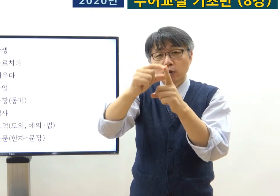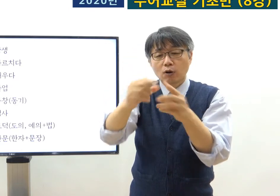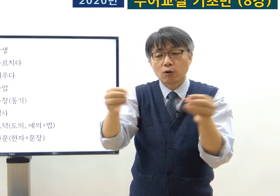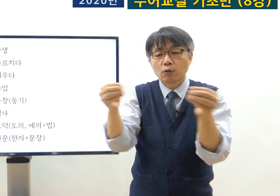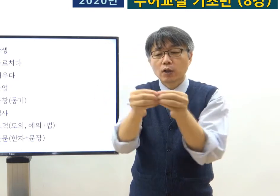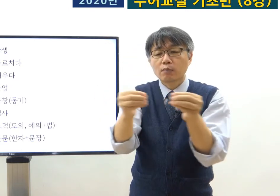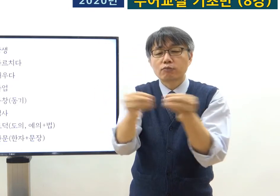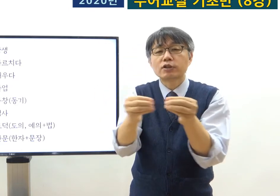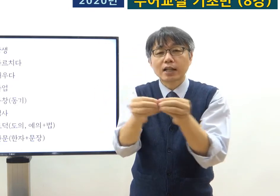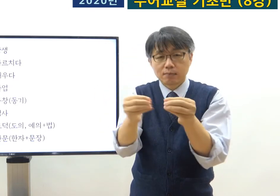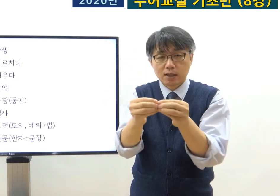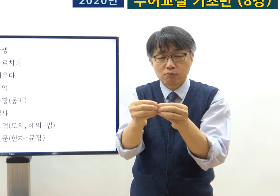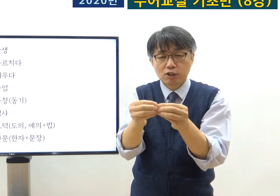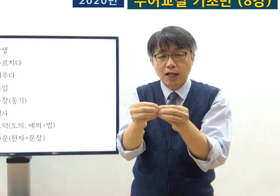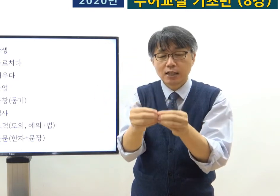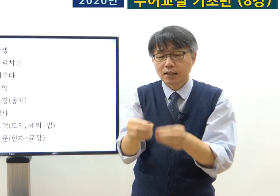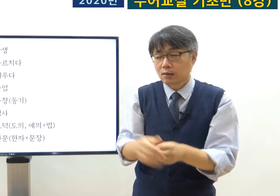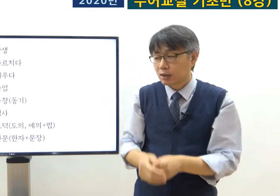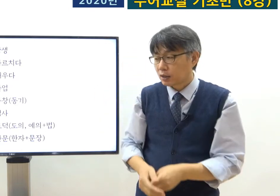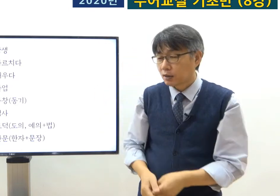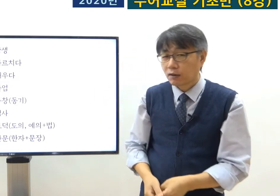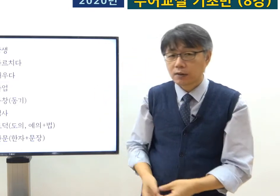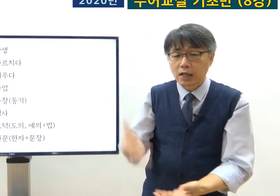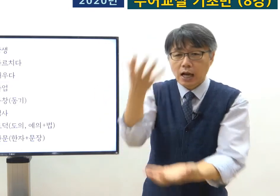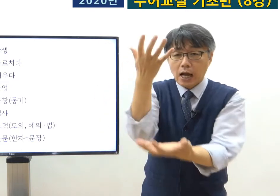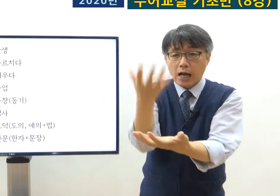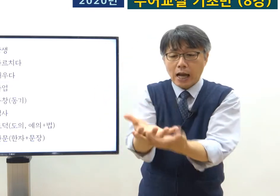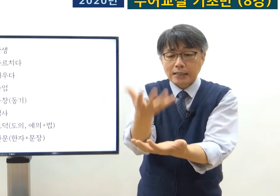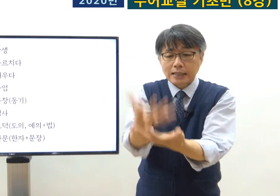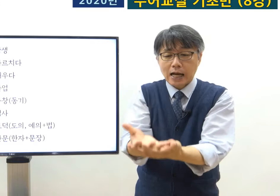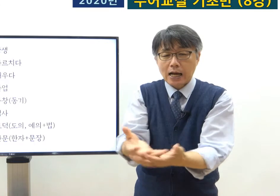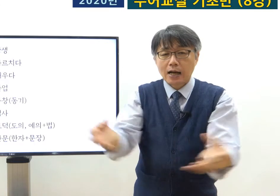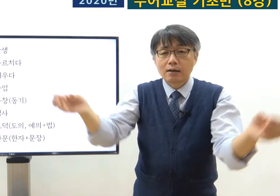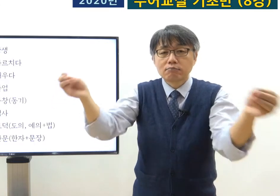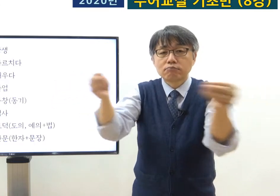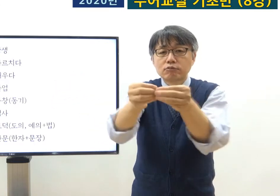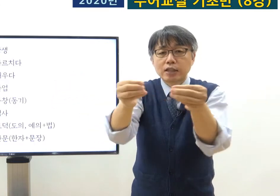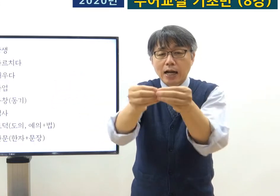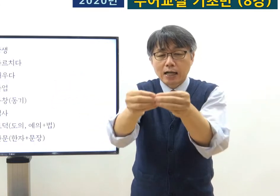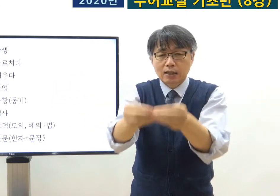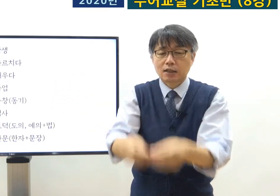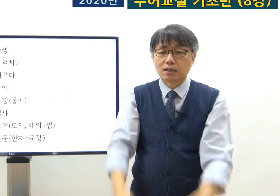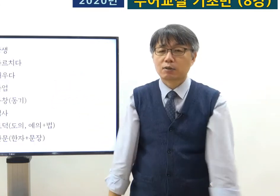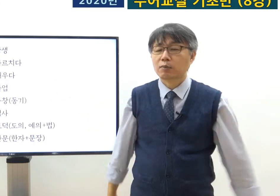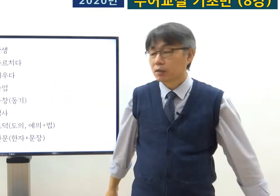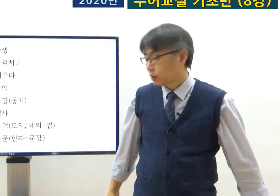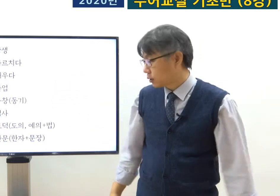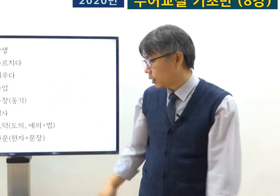단어고요. 이렇게 하면 문장입니다. 문장. 그래서 한자 문장 이렇게 쓰면 이제